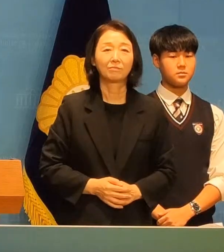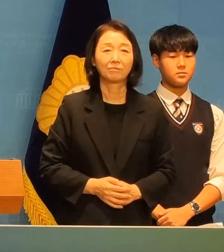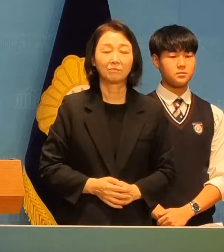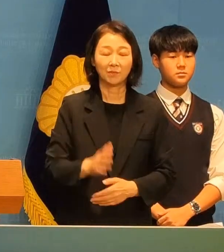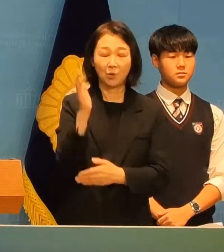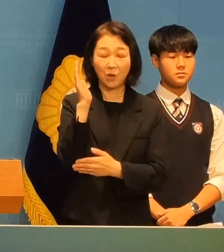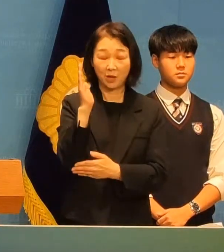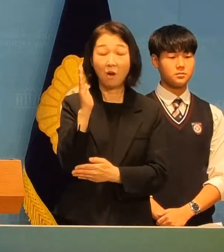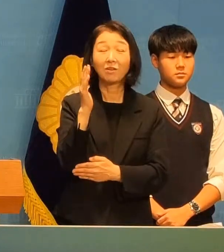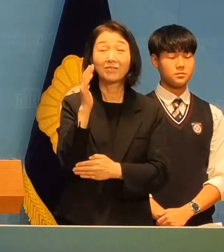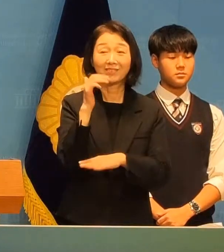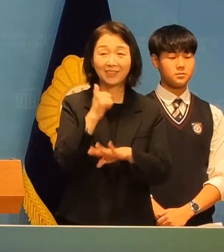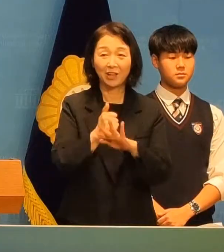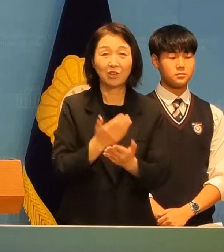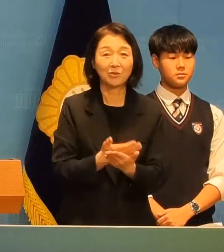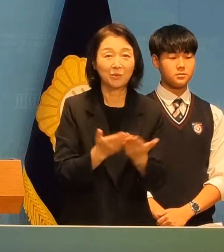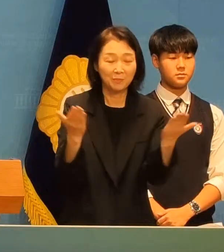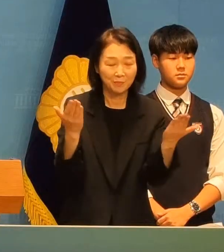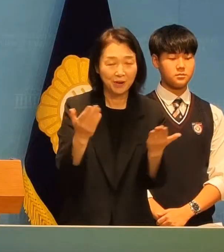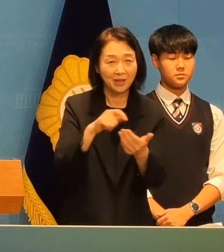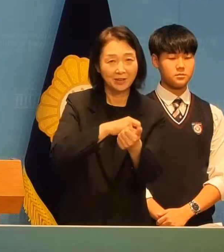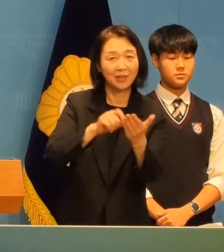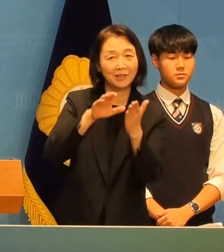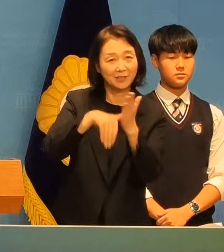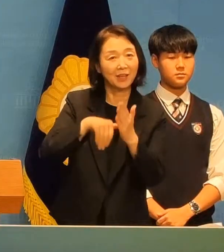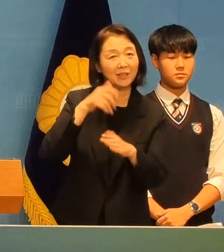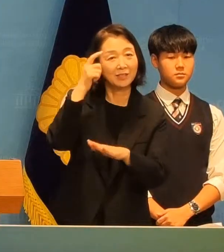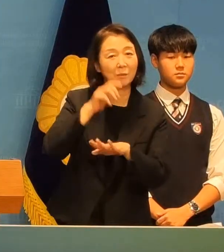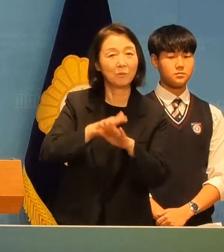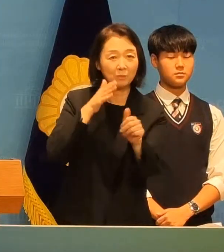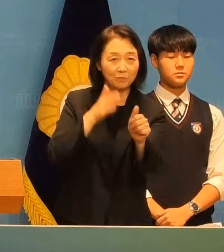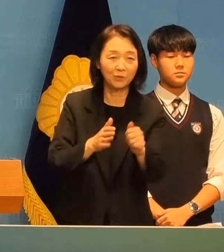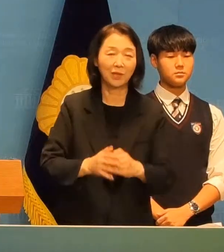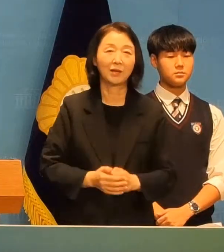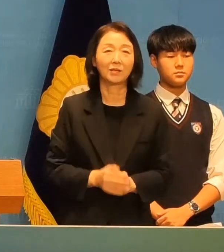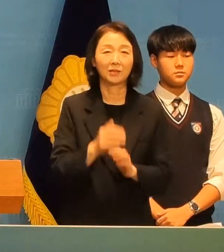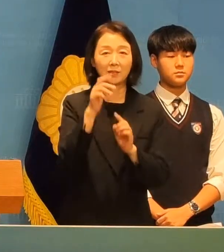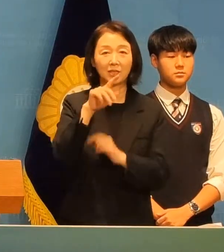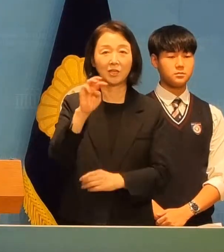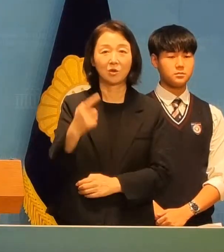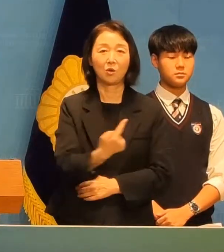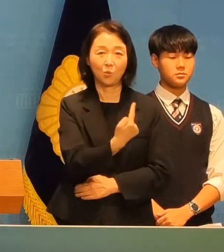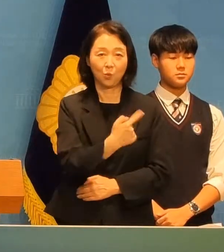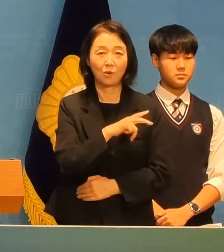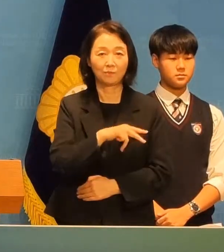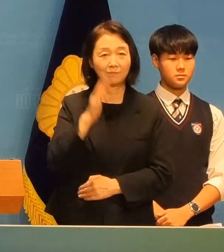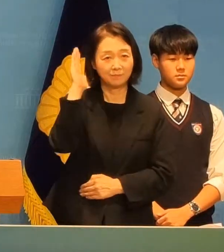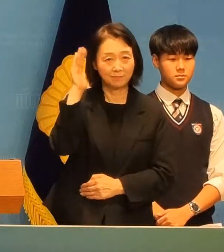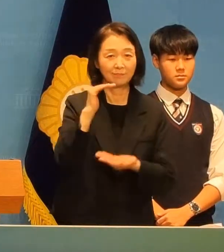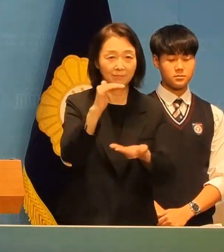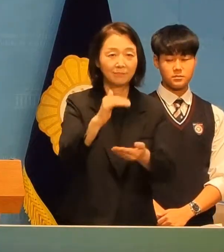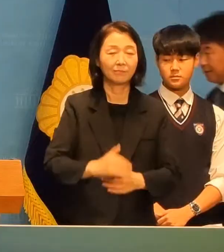끝나고 배부해드릴 예정이니 취재에 참고 부탁드립니다. 그럼 먼저 이기현 의원님 인사말씀 청해 듣겠습니다.